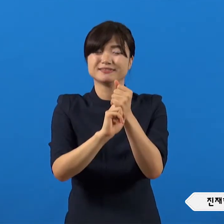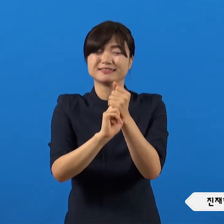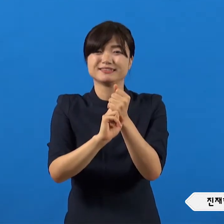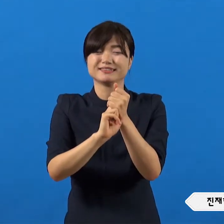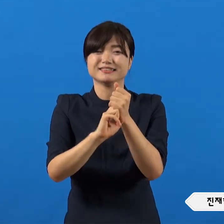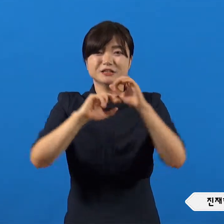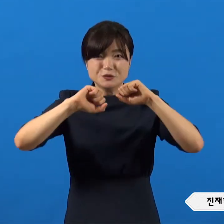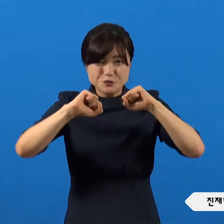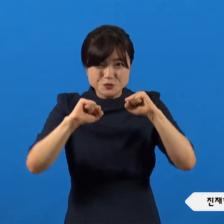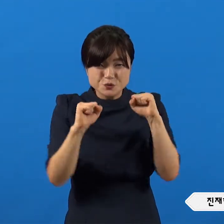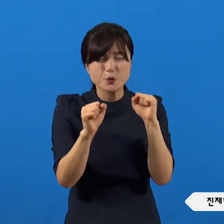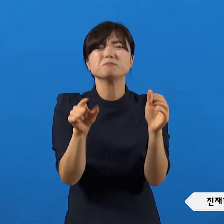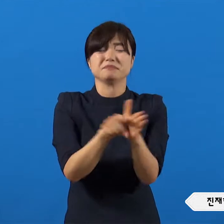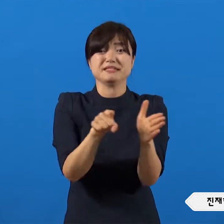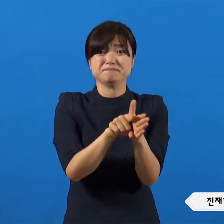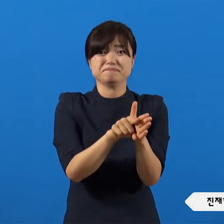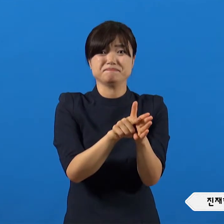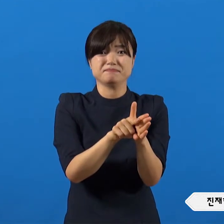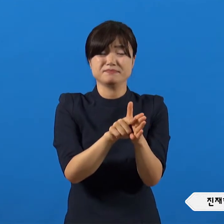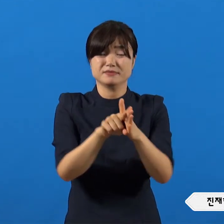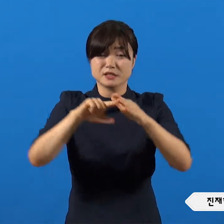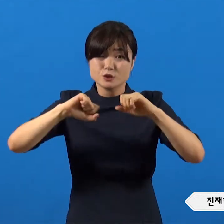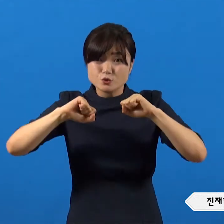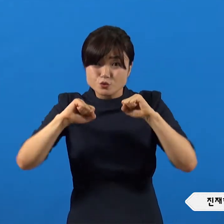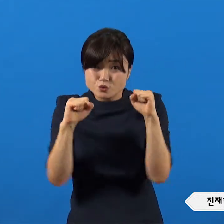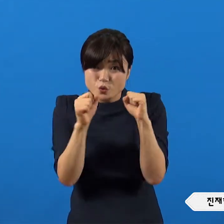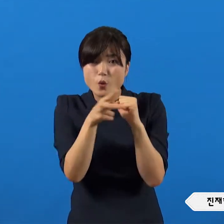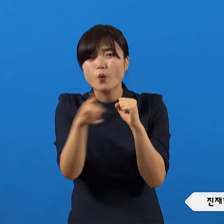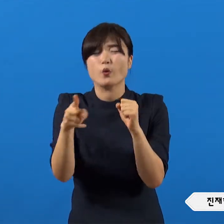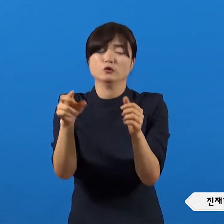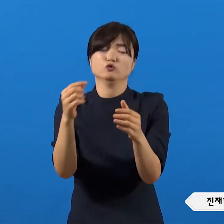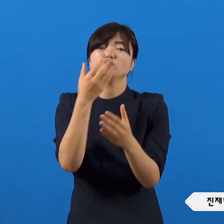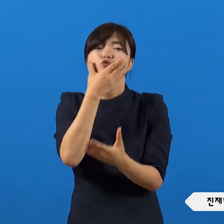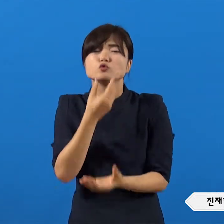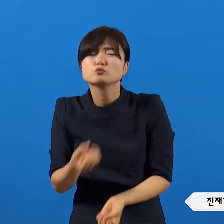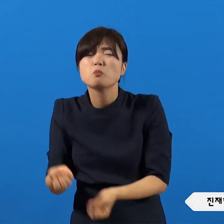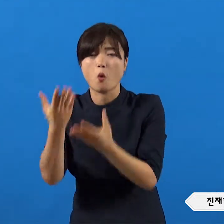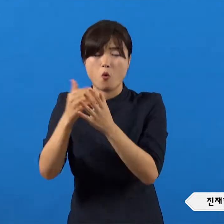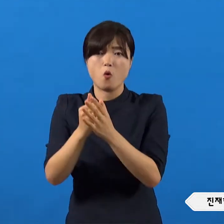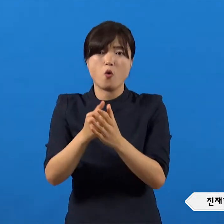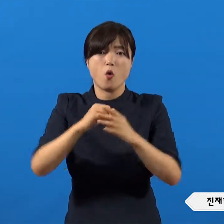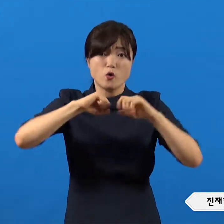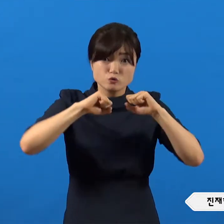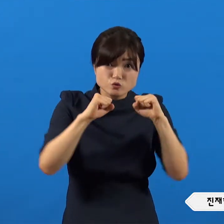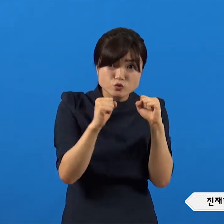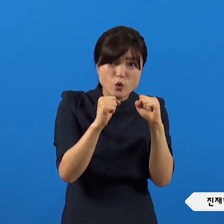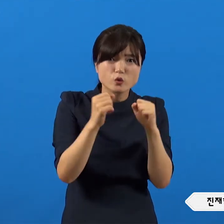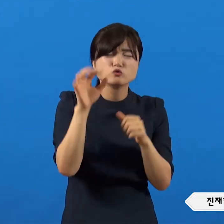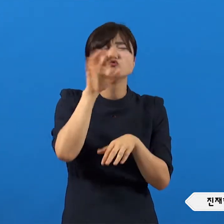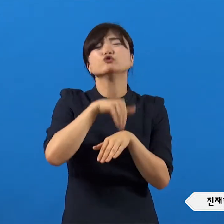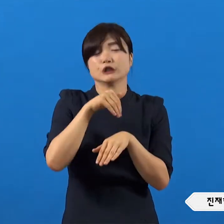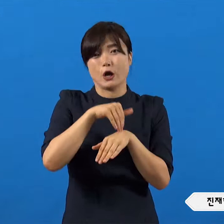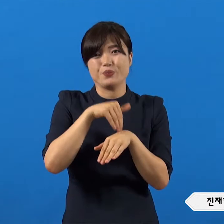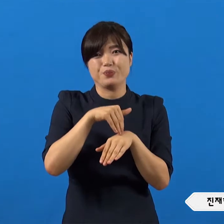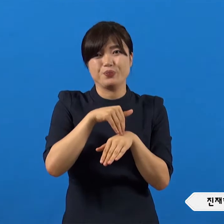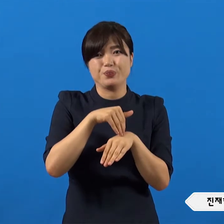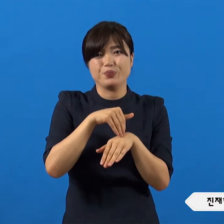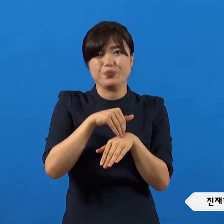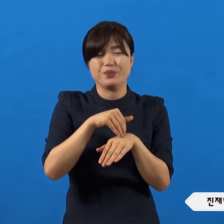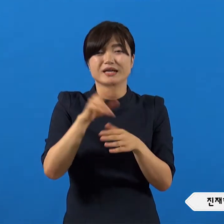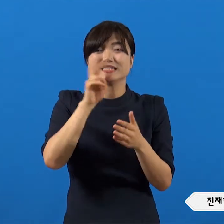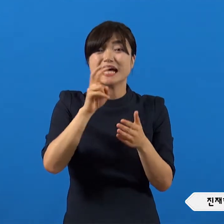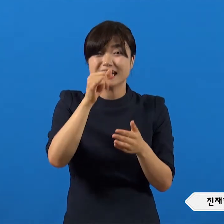순종은 믿음입니다. 순종은 축복입니다. 순종은 훈련입니다. 우리 그런 찬양